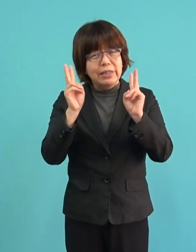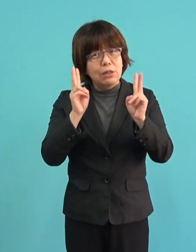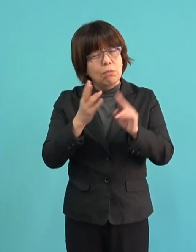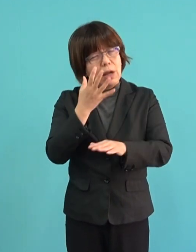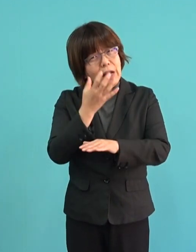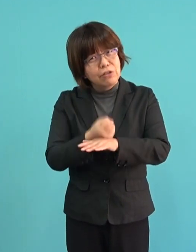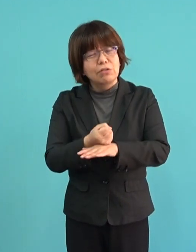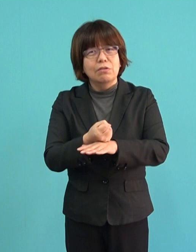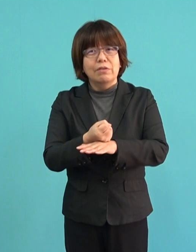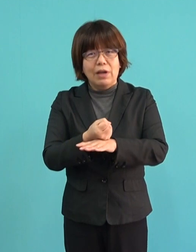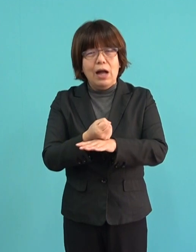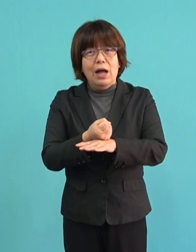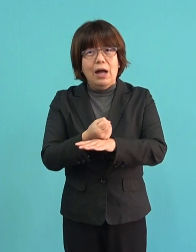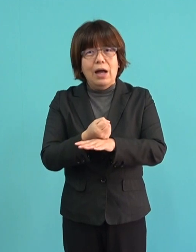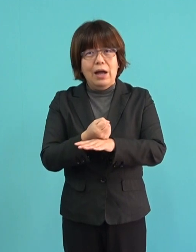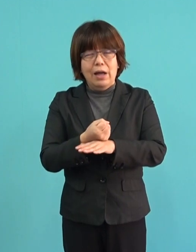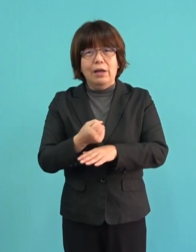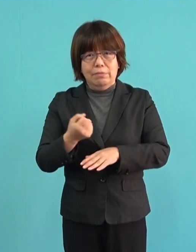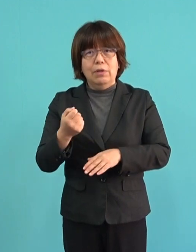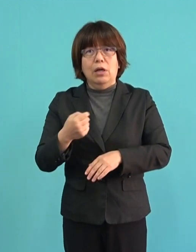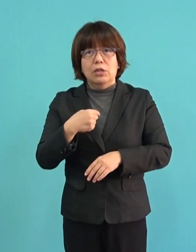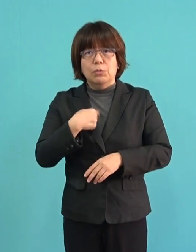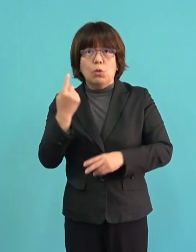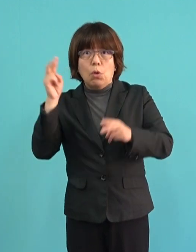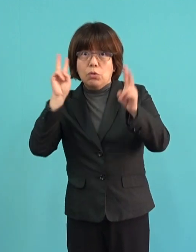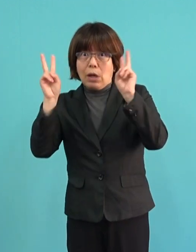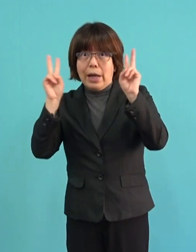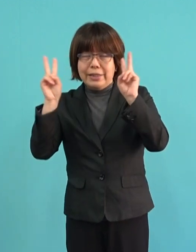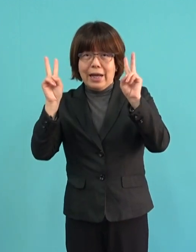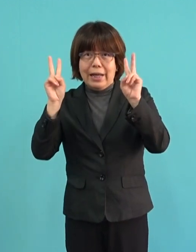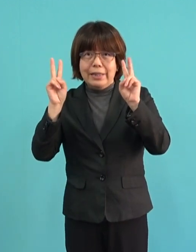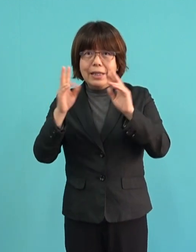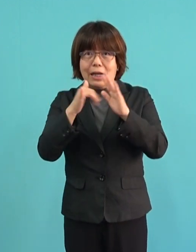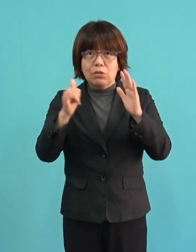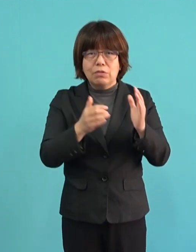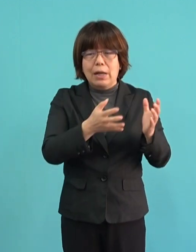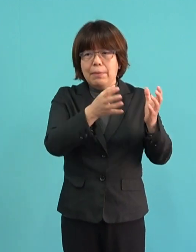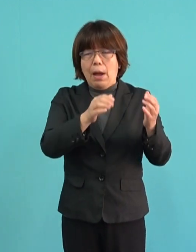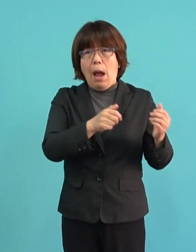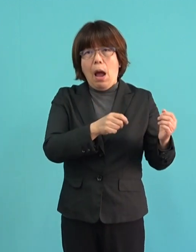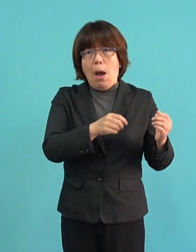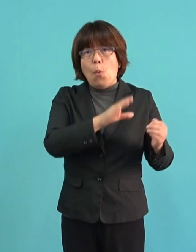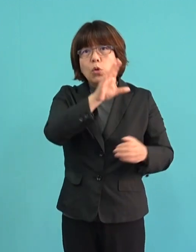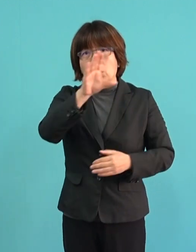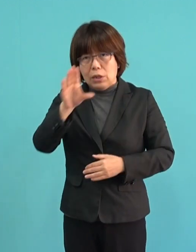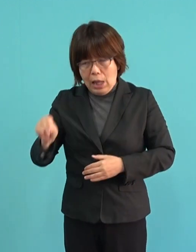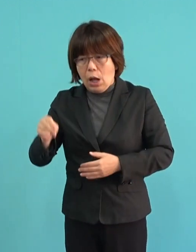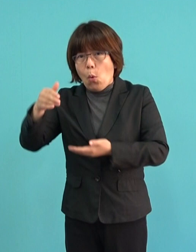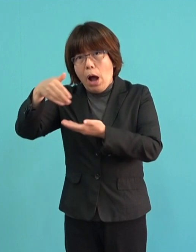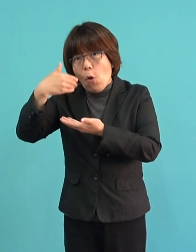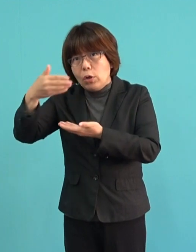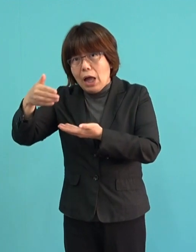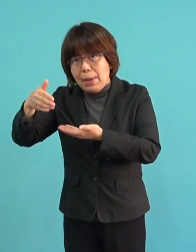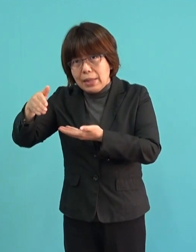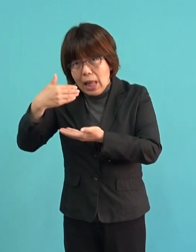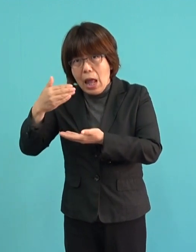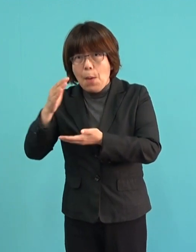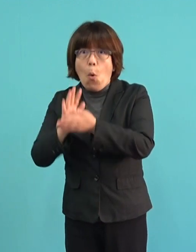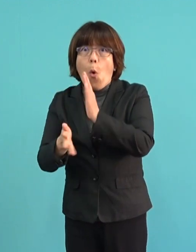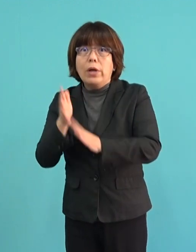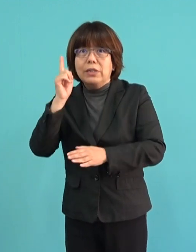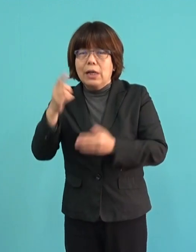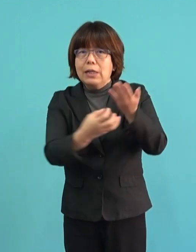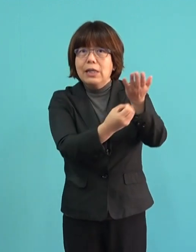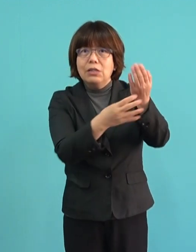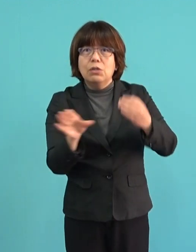か自社のホールに一度お戻しをされてそこでご飯を食べられてもう一度